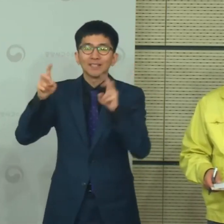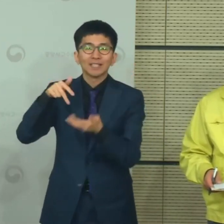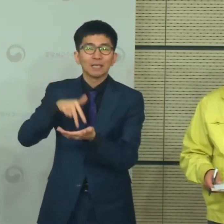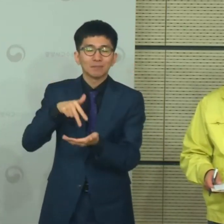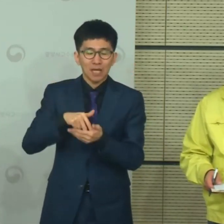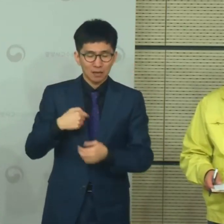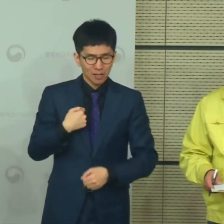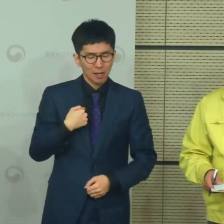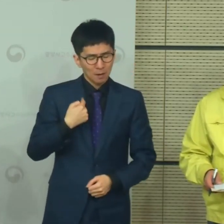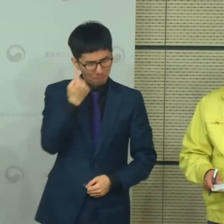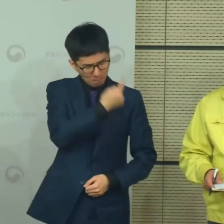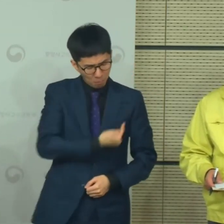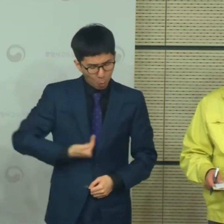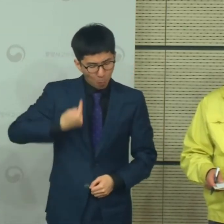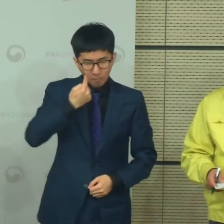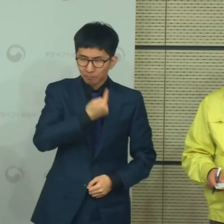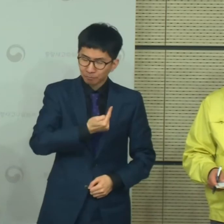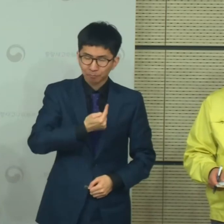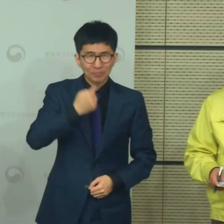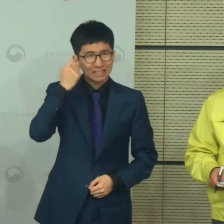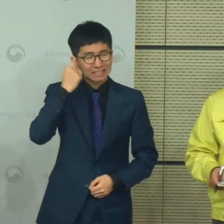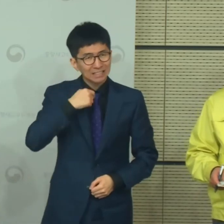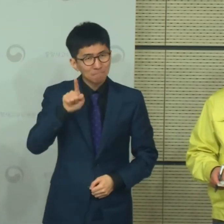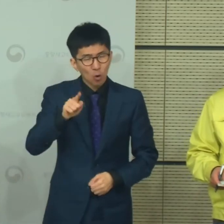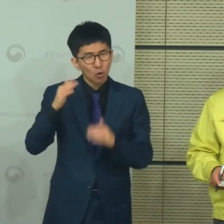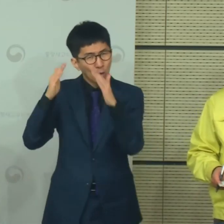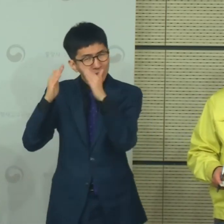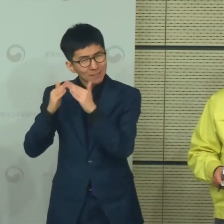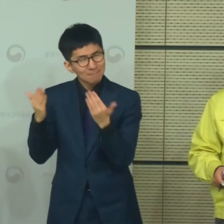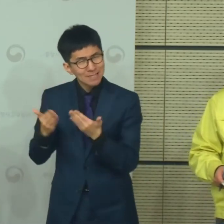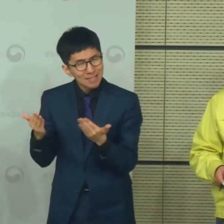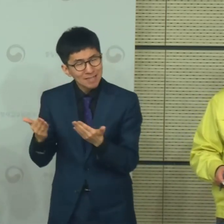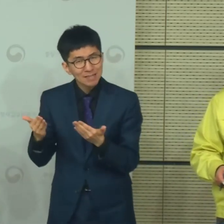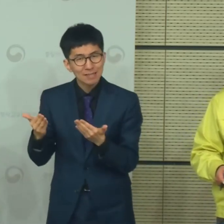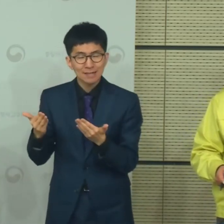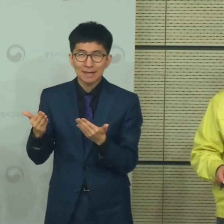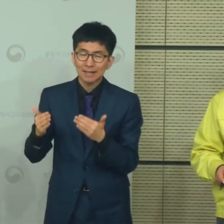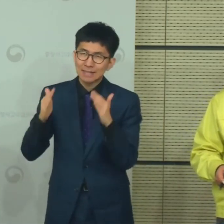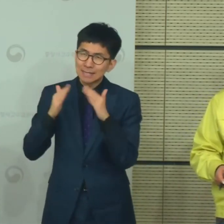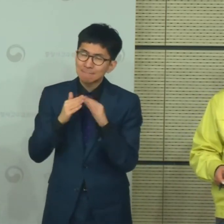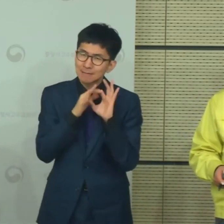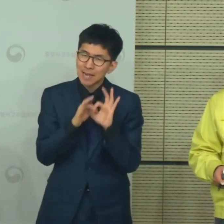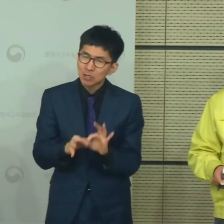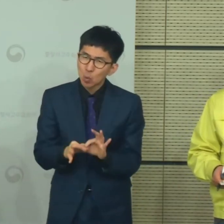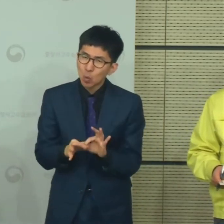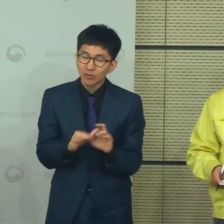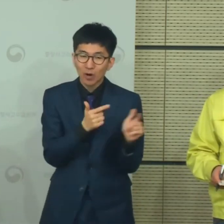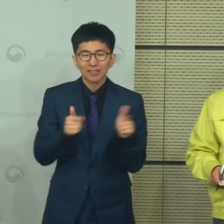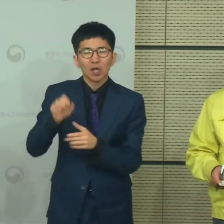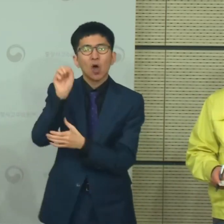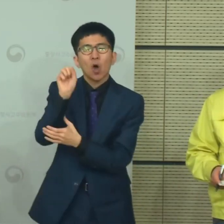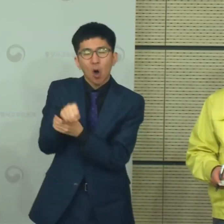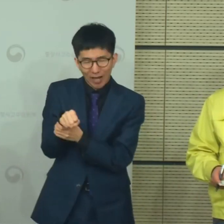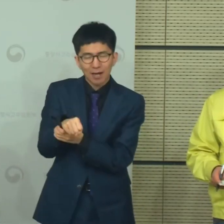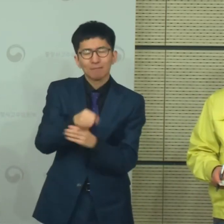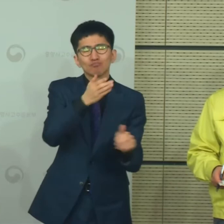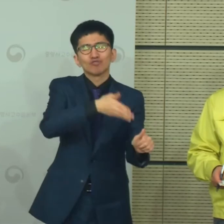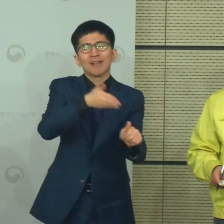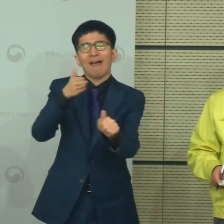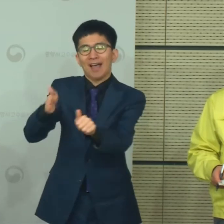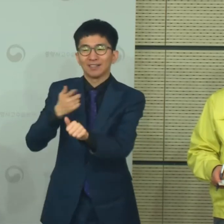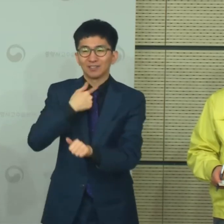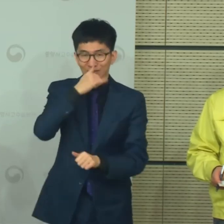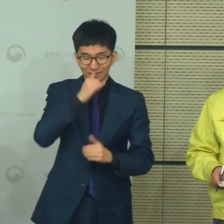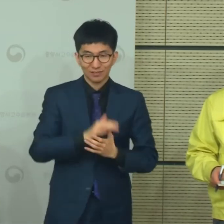본인의 증상에 따라서 좀 재택 내지는 집에 머물 수 있도록 허용하도록 권고를 하신 내용이